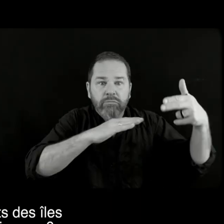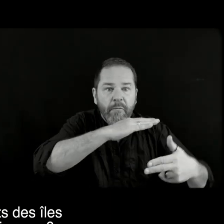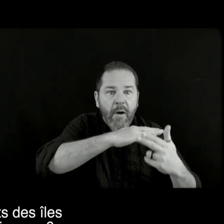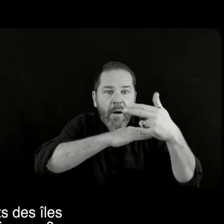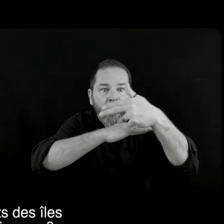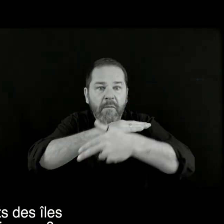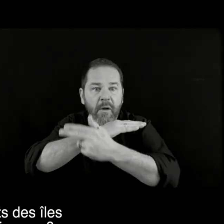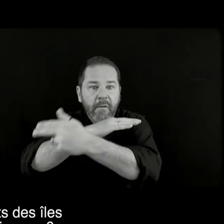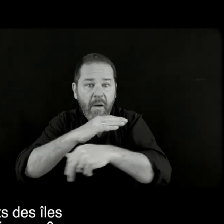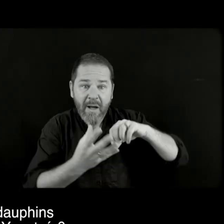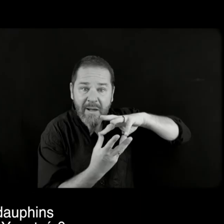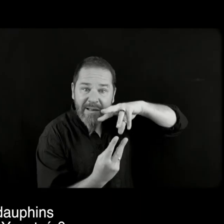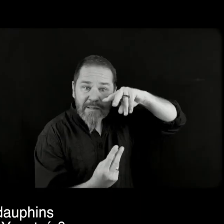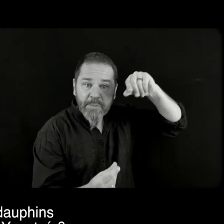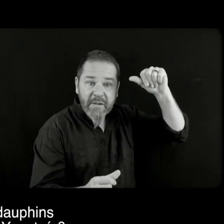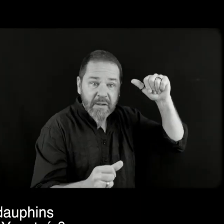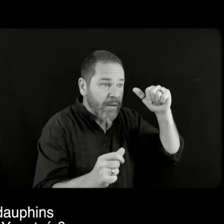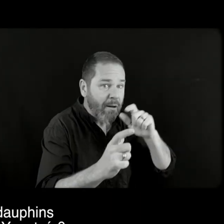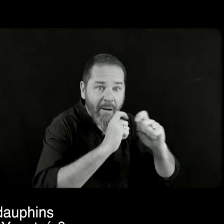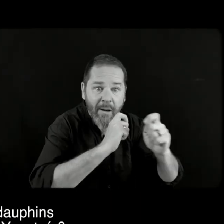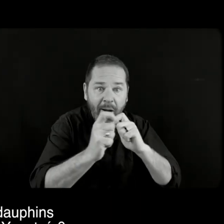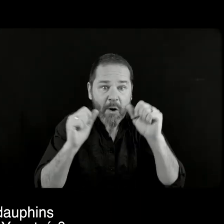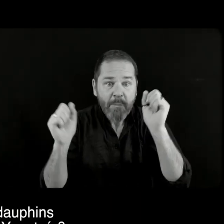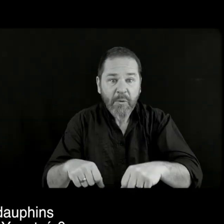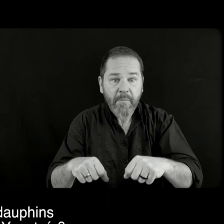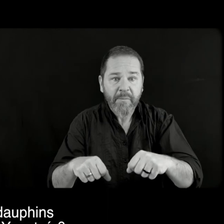pika des îles Tyriennes et au dauphin du fleuve Yangtze?